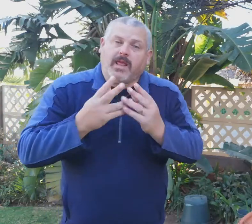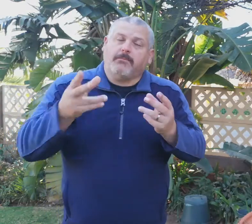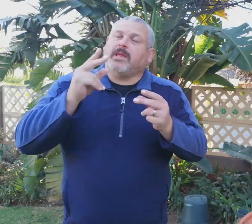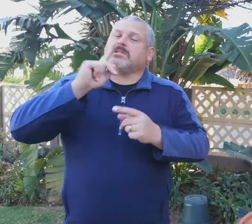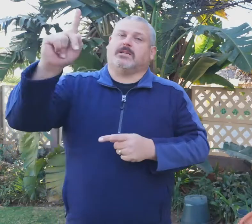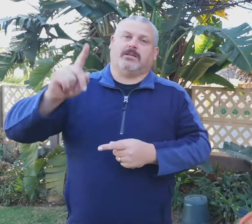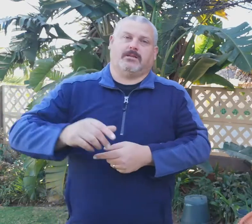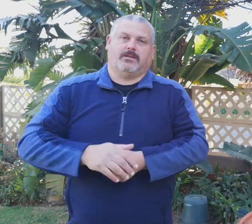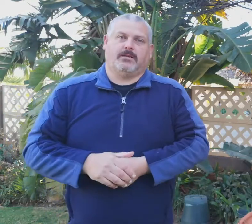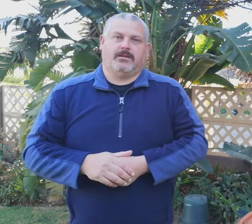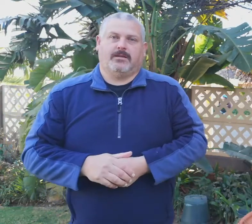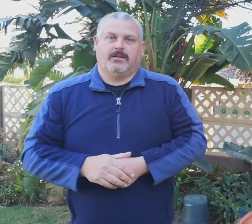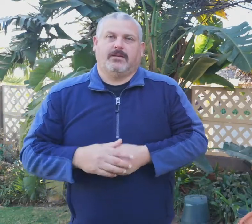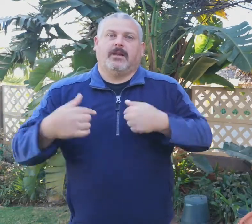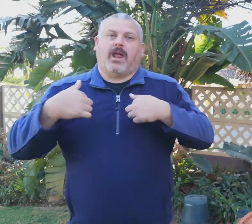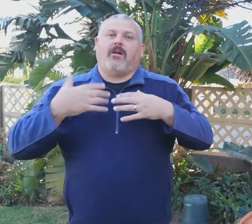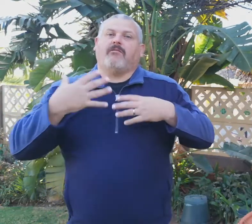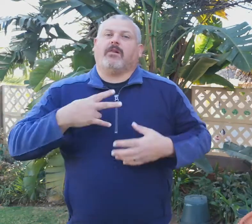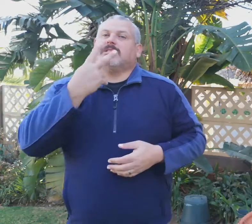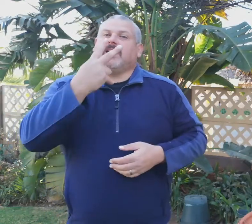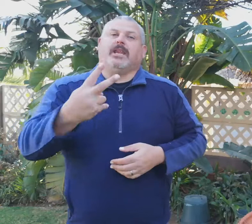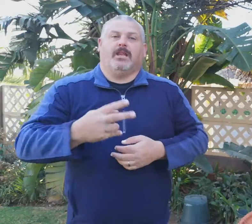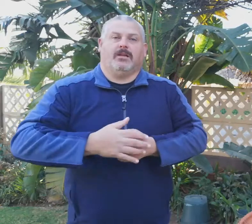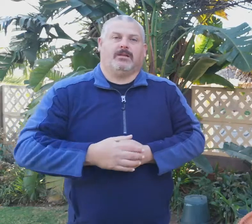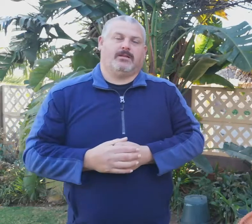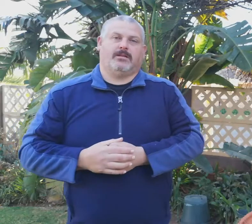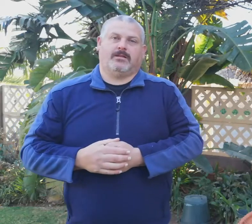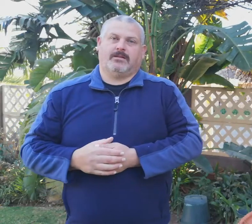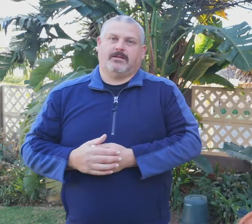nee, meester, ek wil sien.